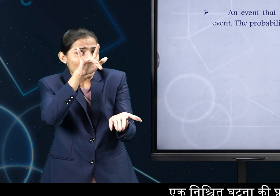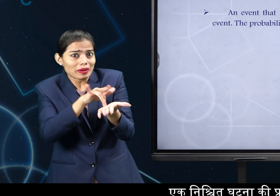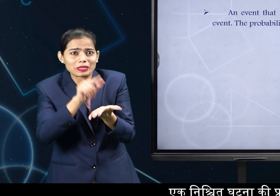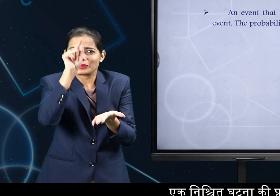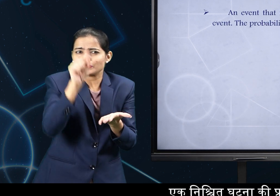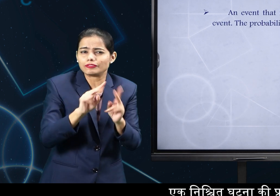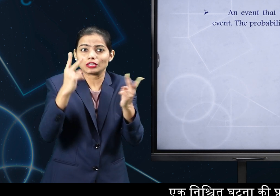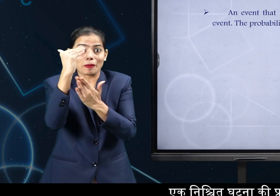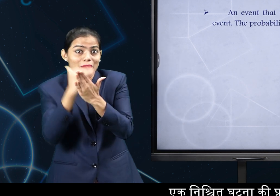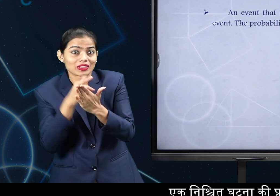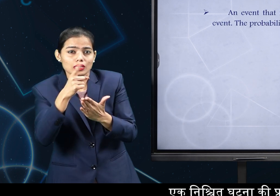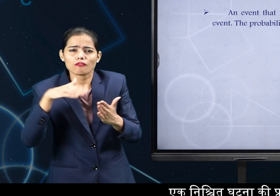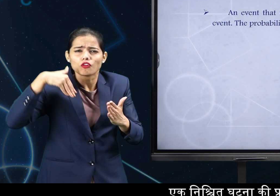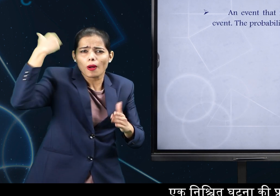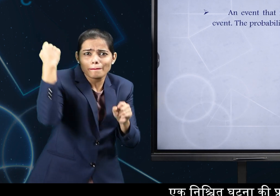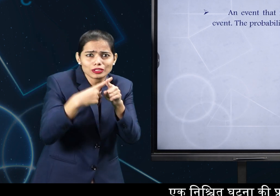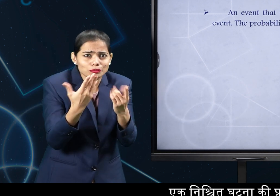घटना की प्रायिकता है।